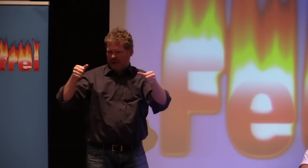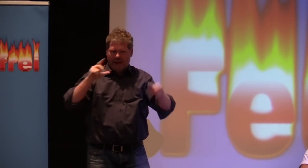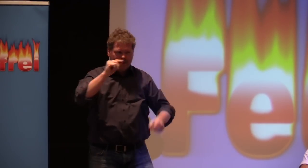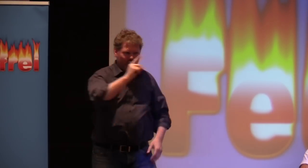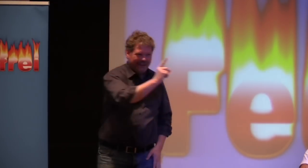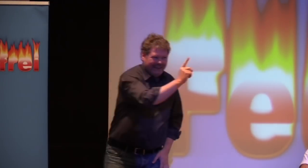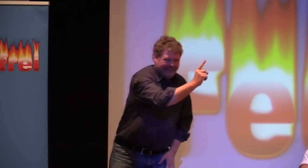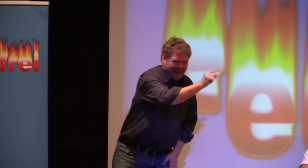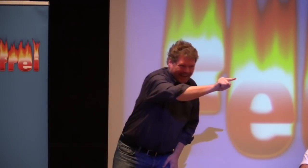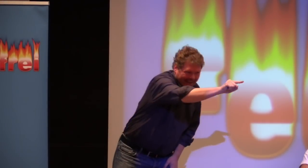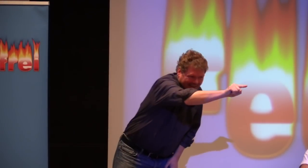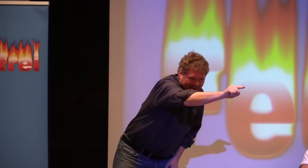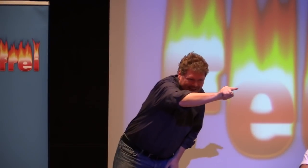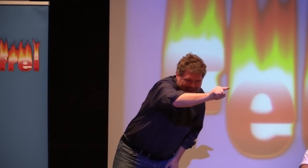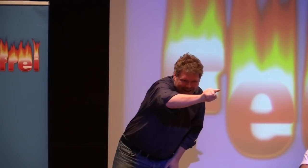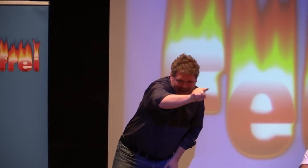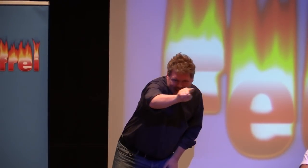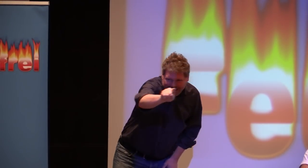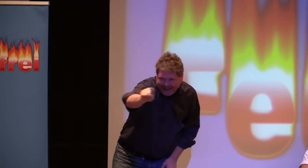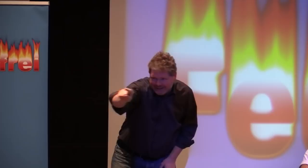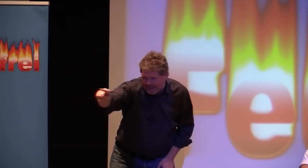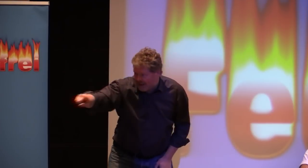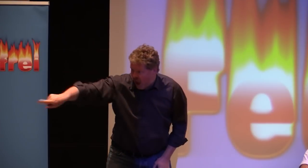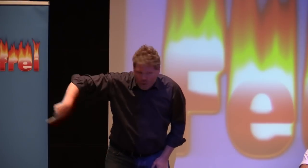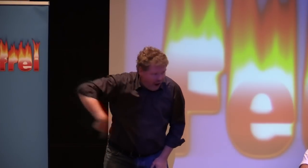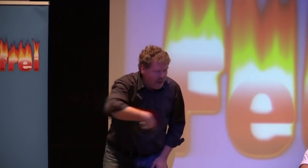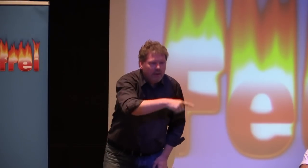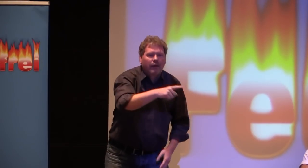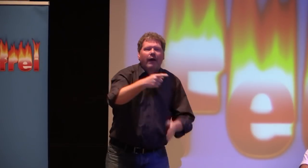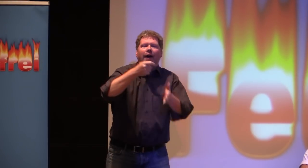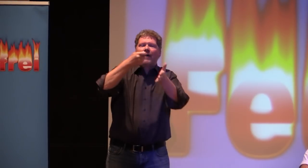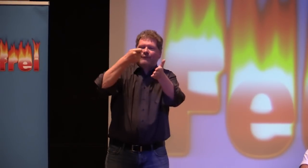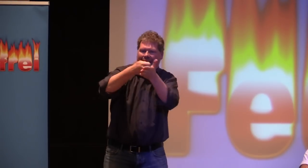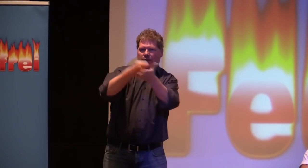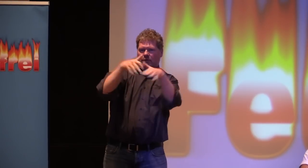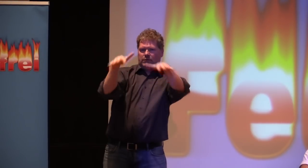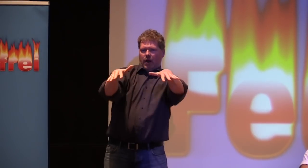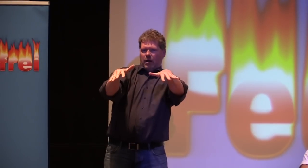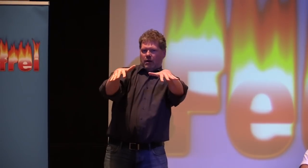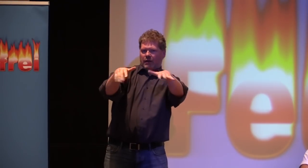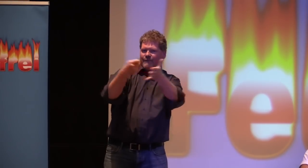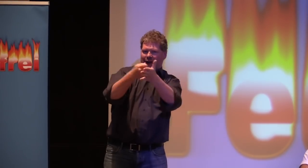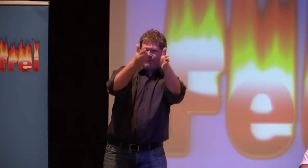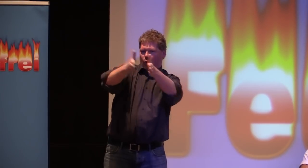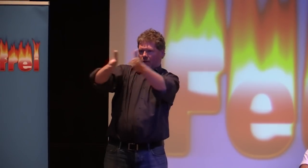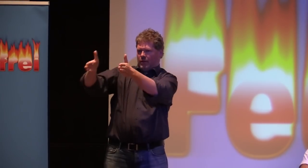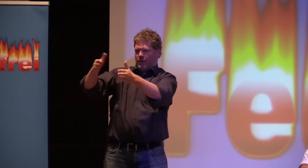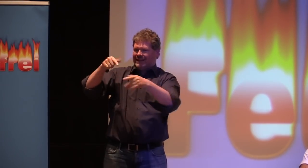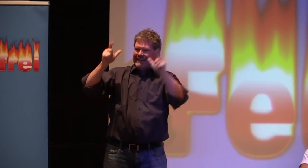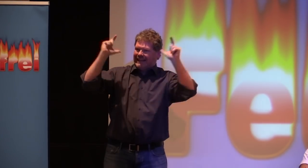Und das Zweite, ich sehe die Gesellschaft auch mal ganz gerne als Puzzle. Und alle Menschen, alle, die jetzt hier sitzen, die hier vorne sitzen, die im